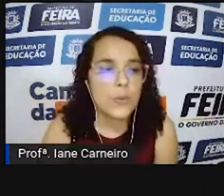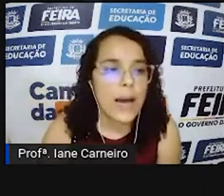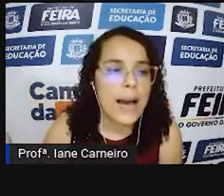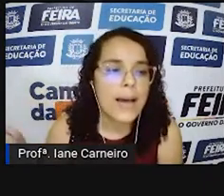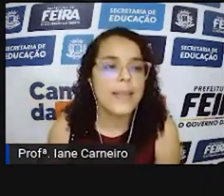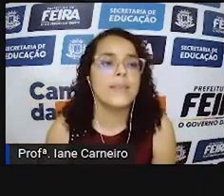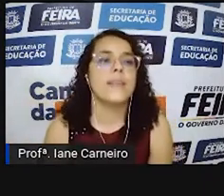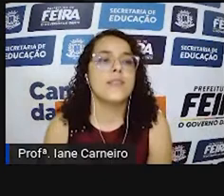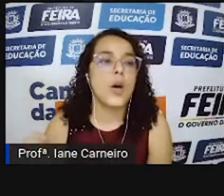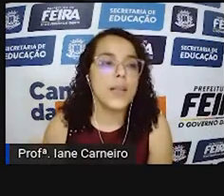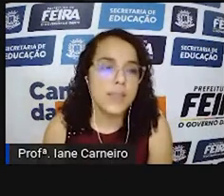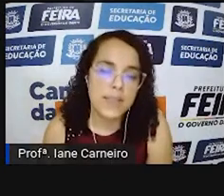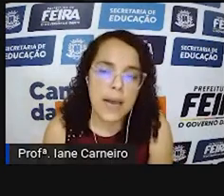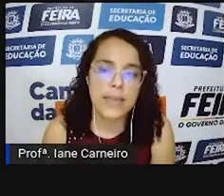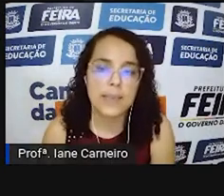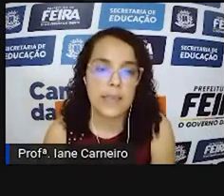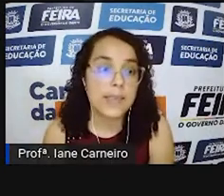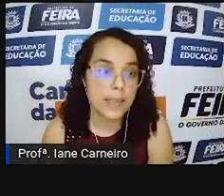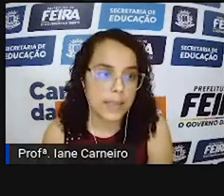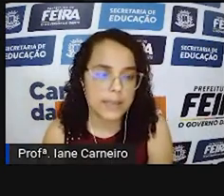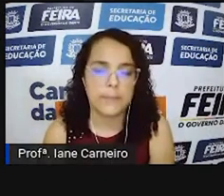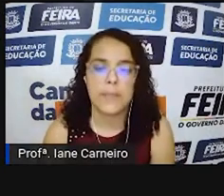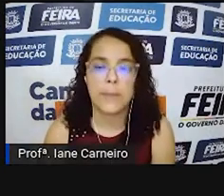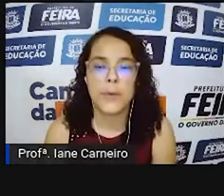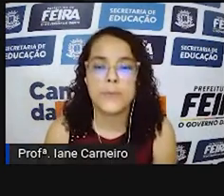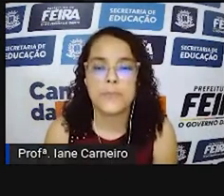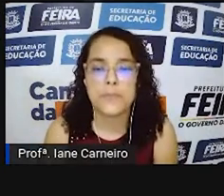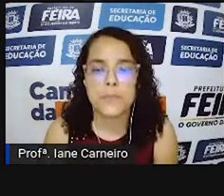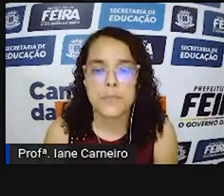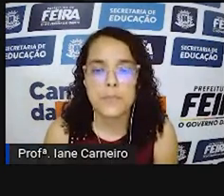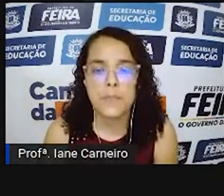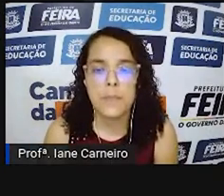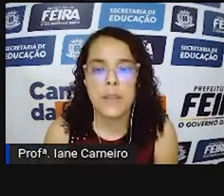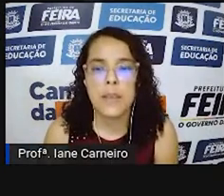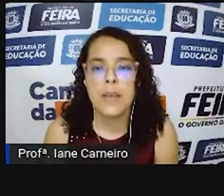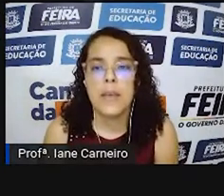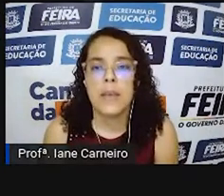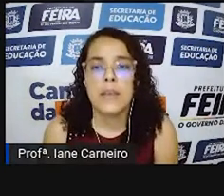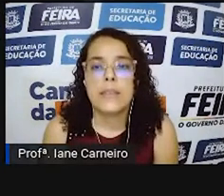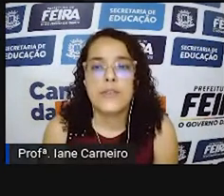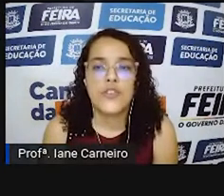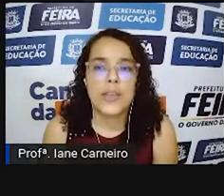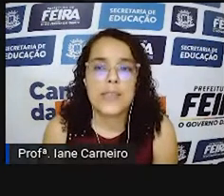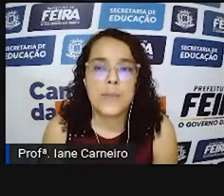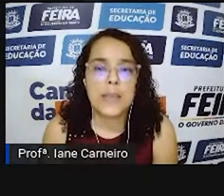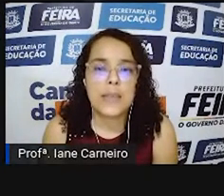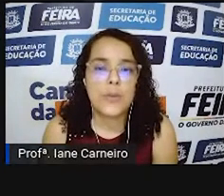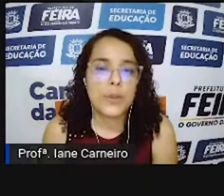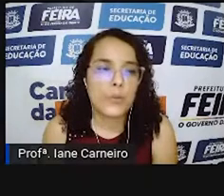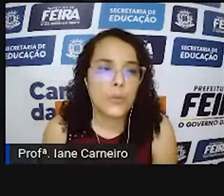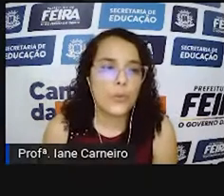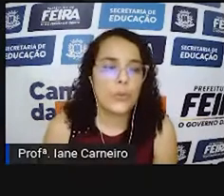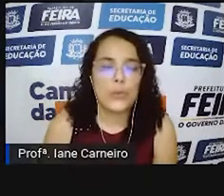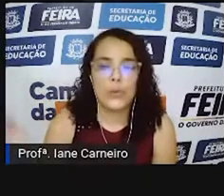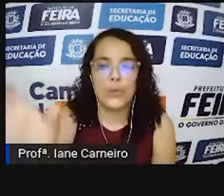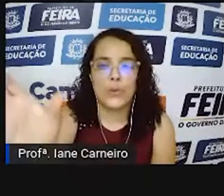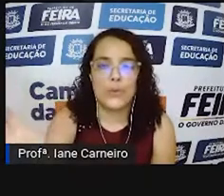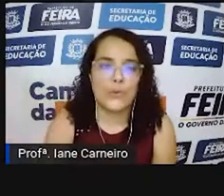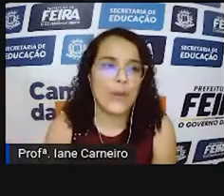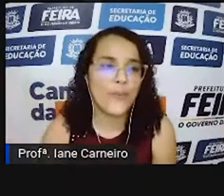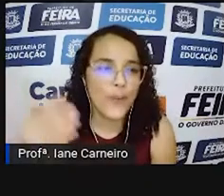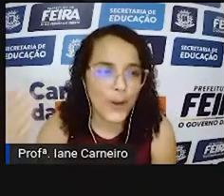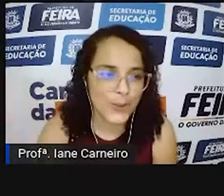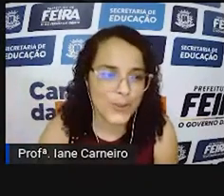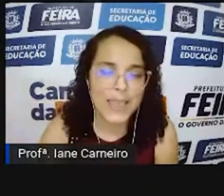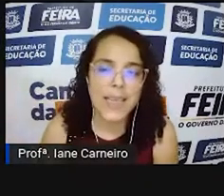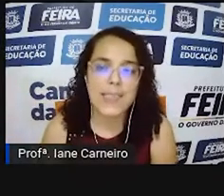se situarem, né, se organizarem nessa escrita, tá bom? Então, nós trazemos aqui